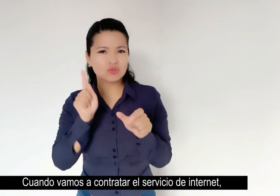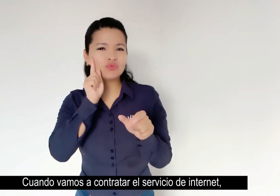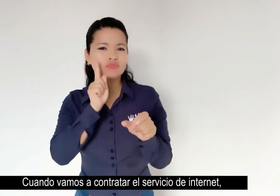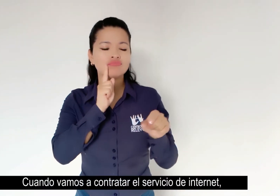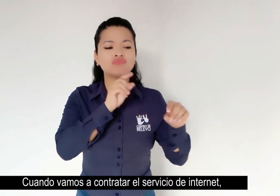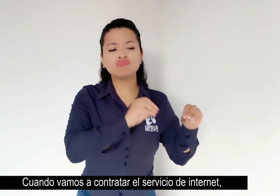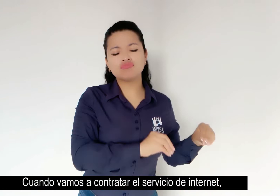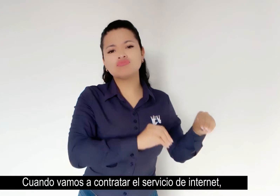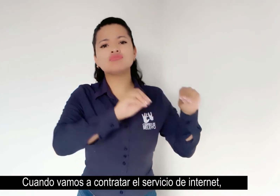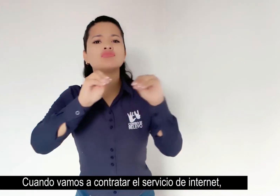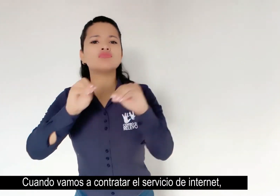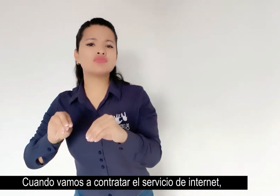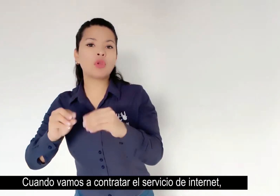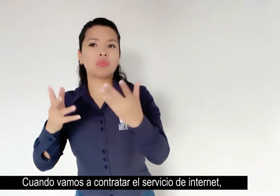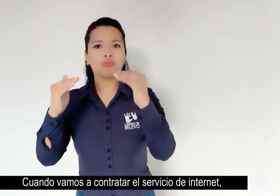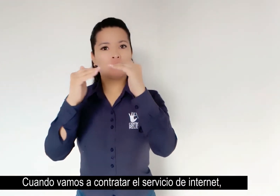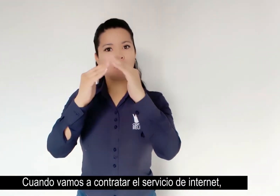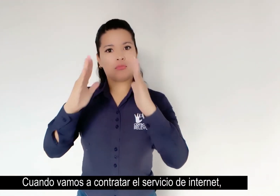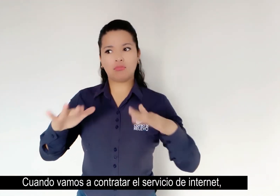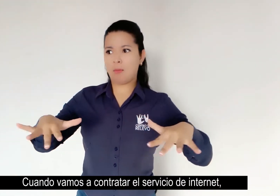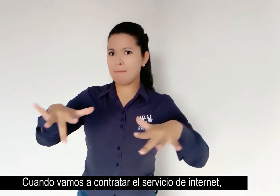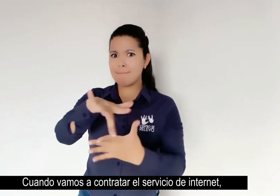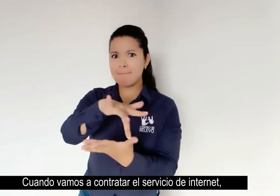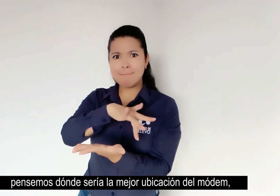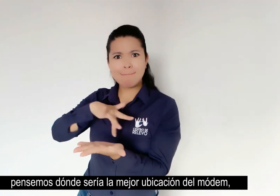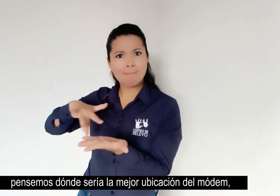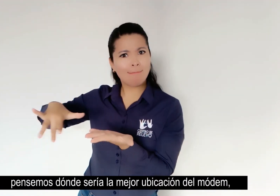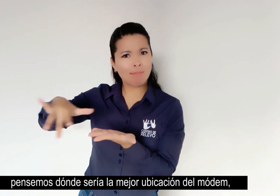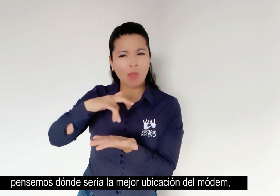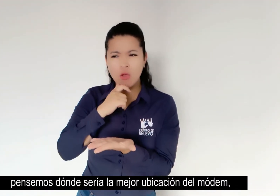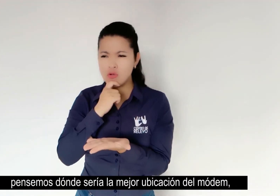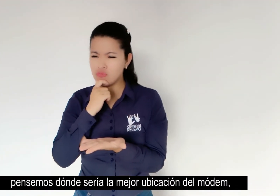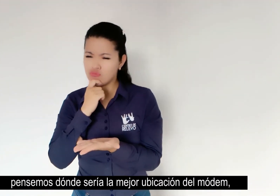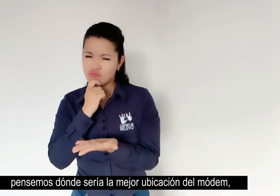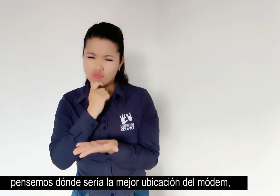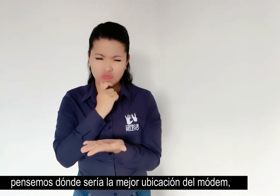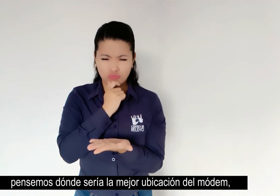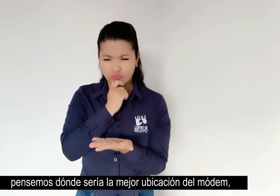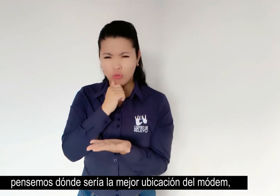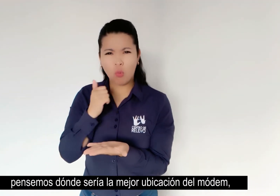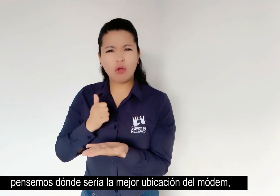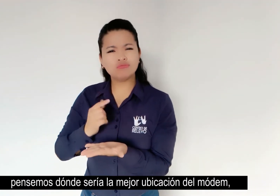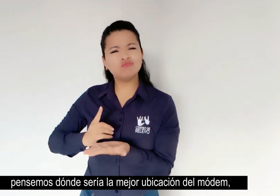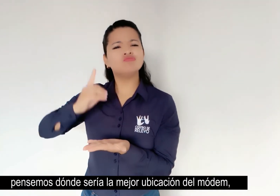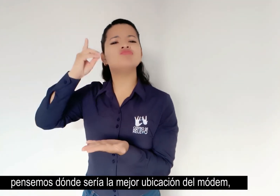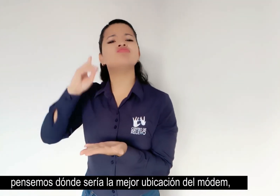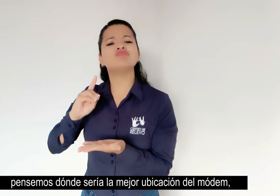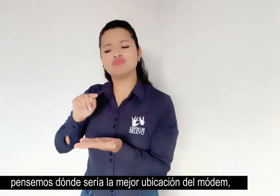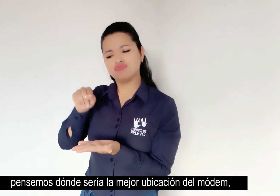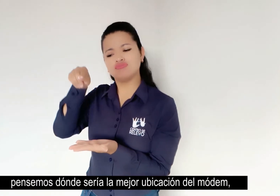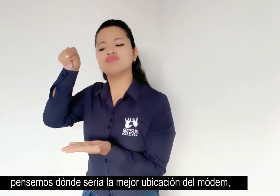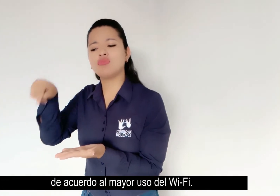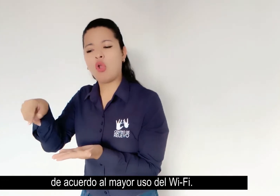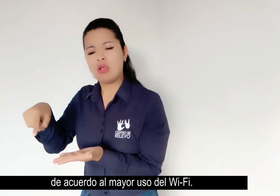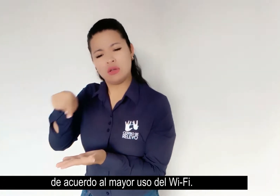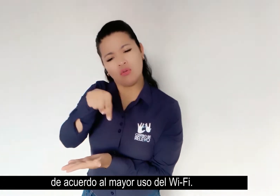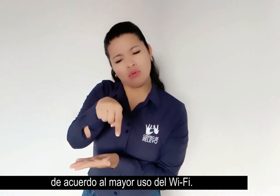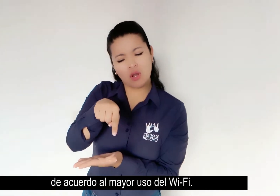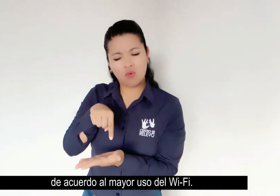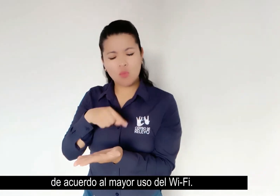Cuando vamos a contratar el servicio de internet, pensemos dónde sería la mejor ubicación del módem, de acuerdo al mayor